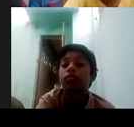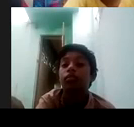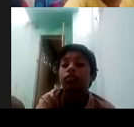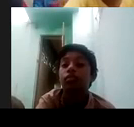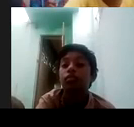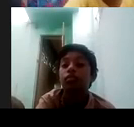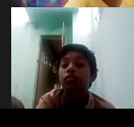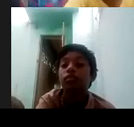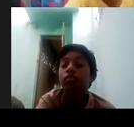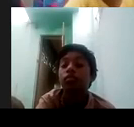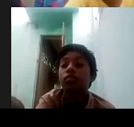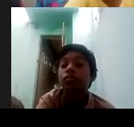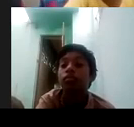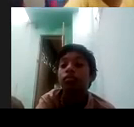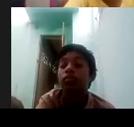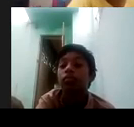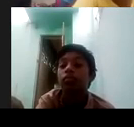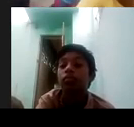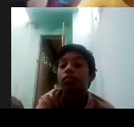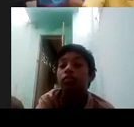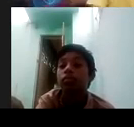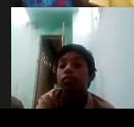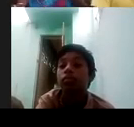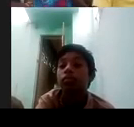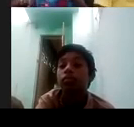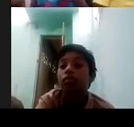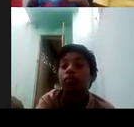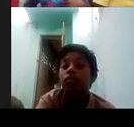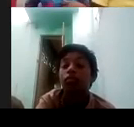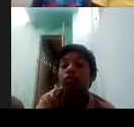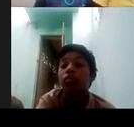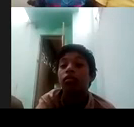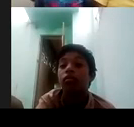టెన్త్ వన్ లెవెన్త్ వన్ ట్వెల్త్ వన్. వెరీ గుడ్. Nagalakshmi,